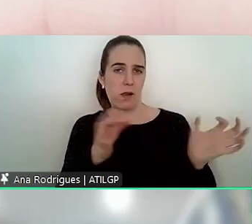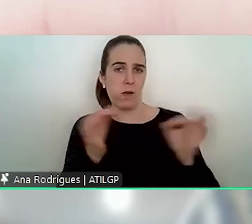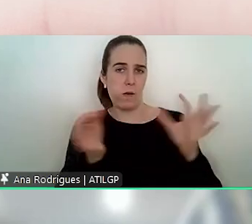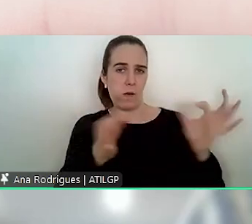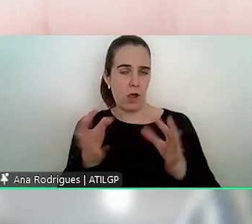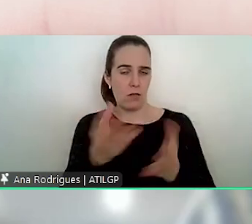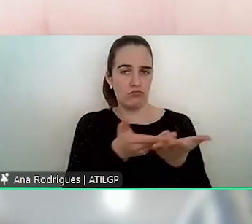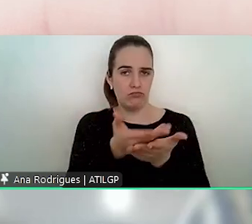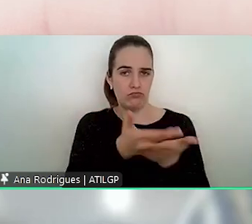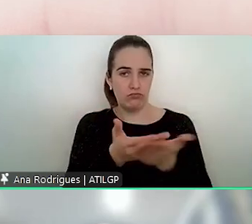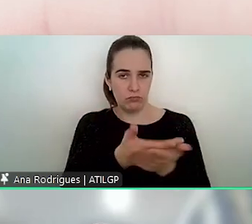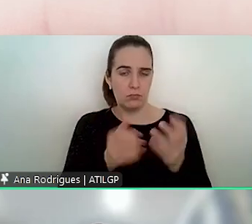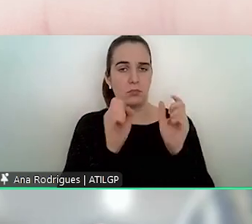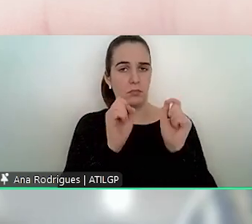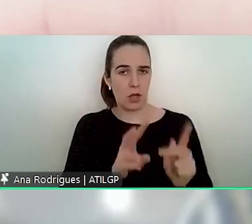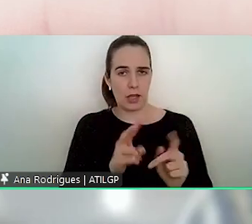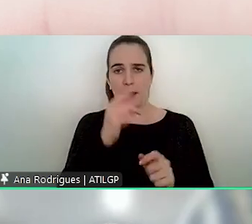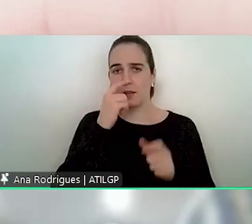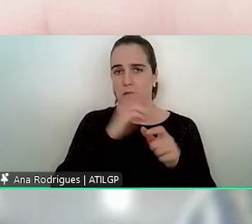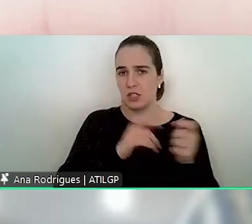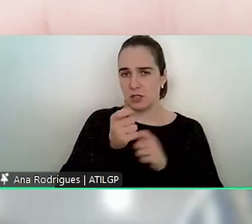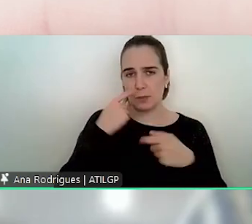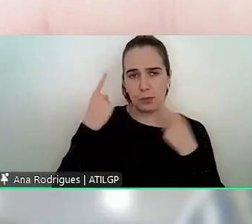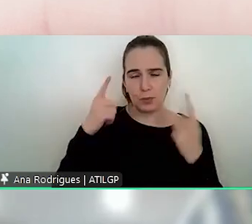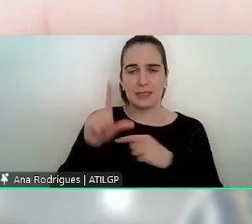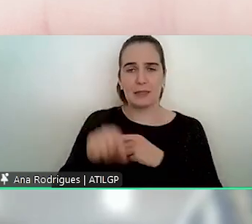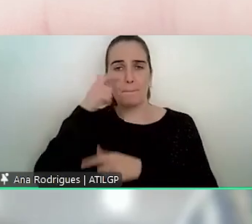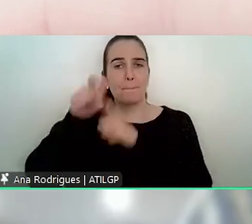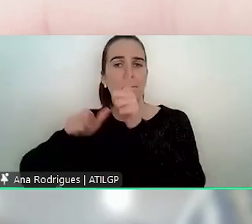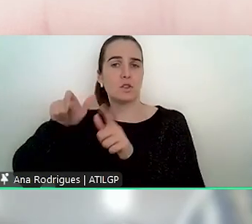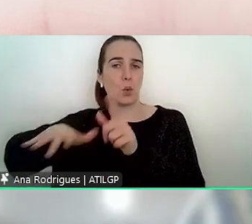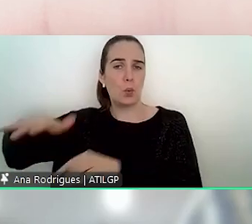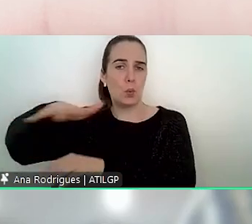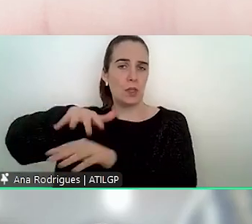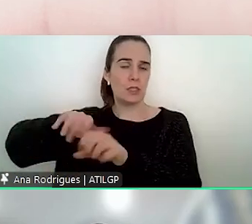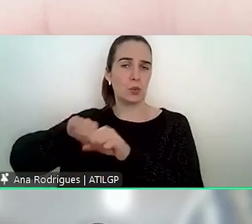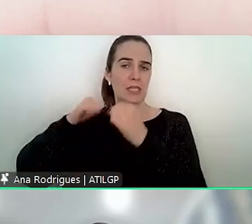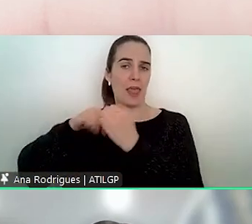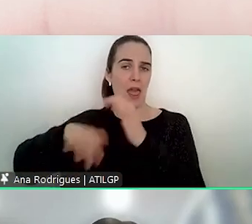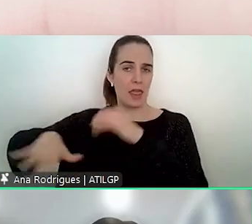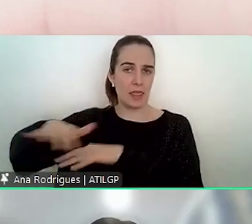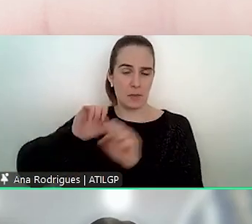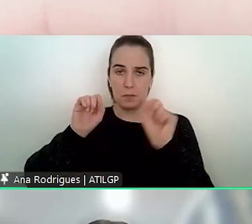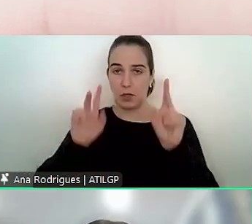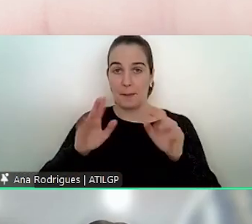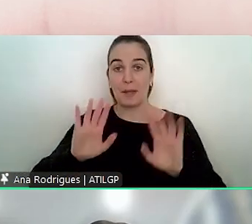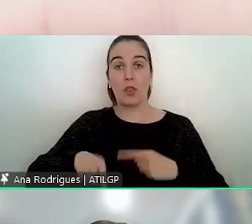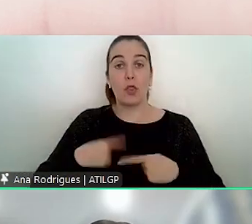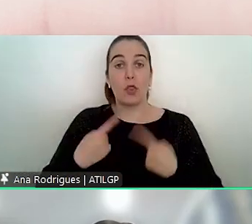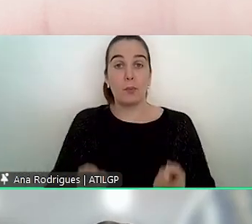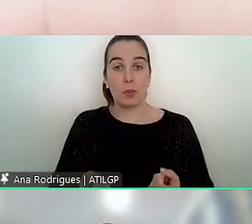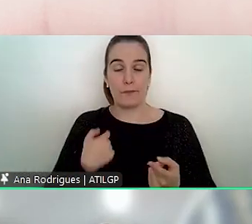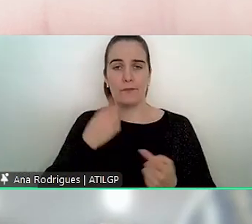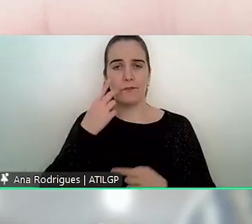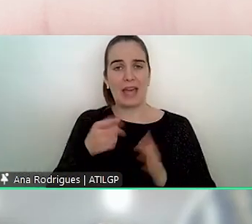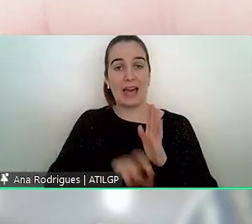administração pública e também atores da sociedade civil, mas quando nós olhamos aos relatórios feitos